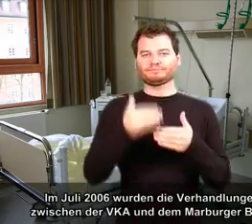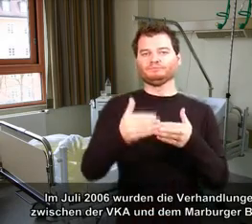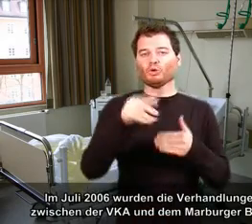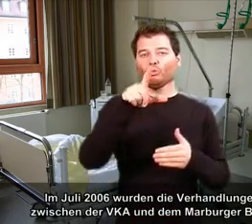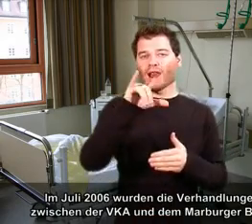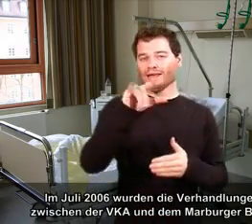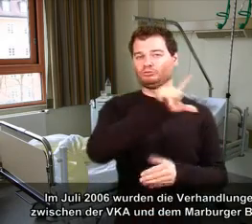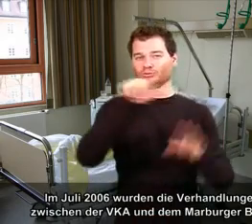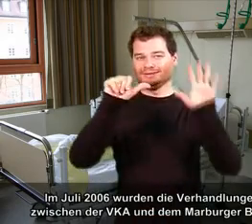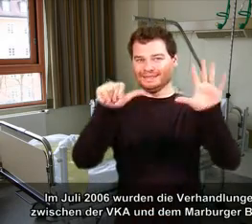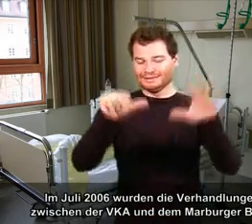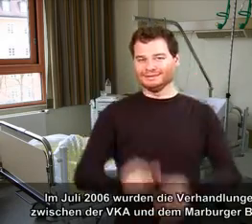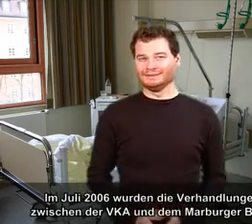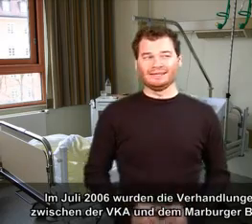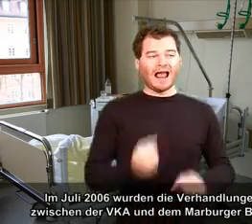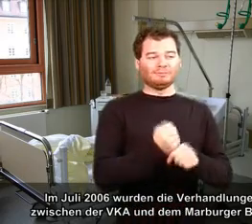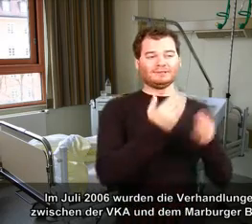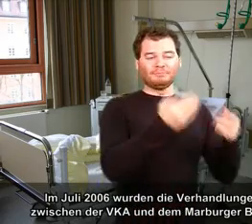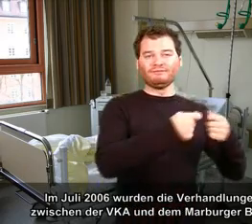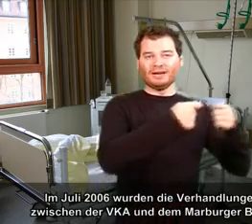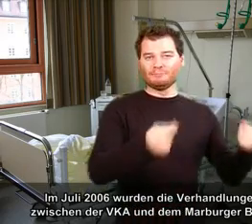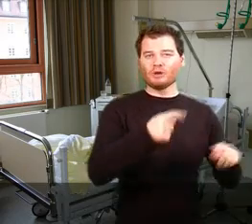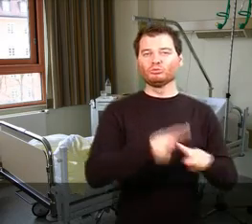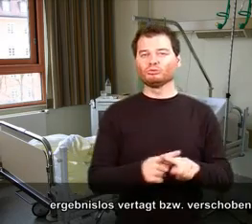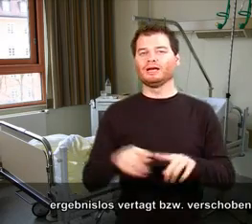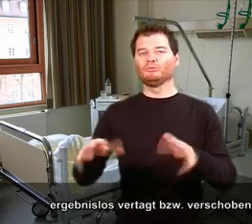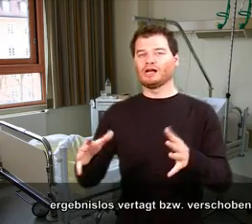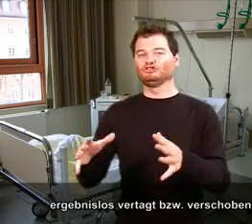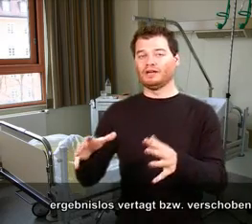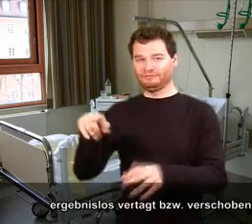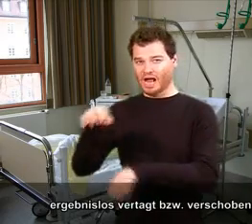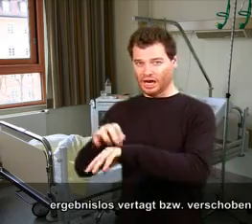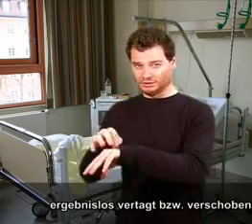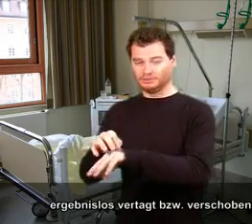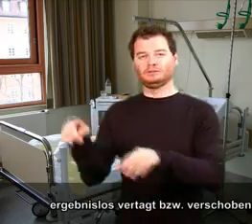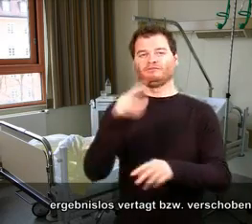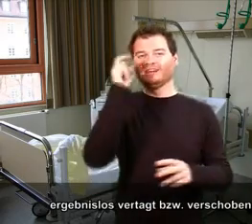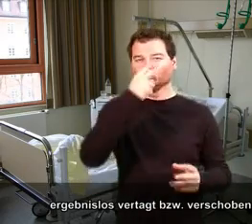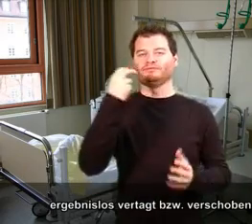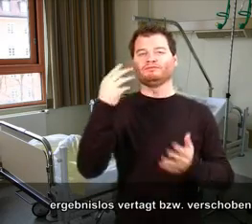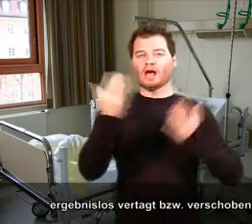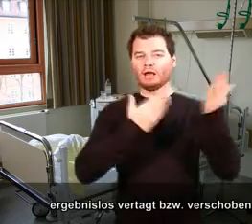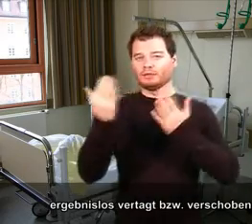Juli 2006 wurden die Verhandlungen zwischen der VKA und dem Marburger Bund ergebnislos vertagt bzw. verschoben.